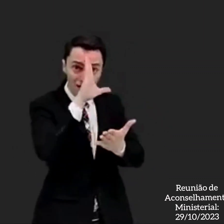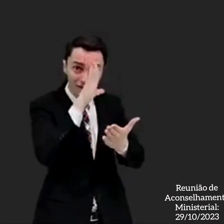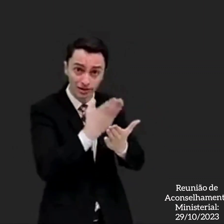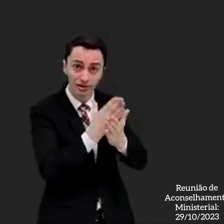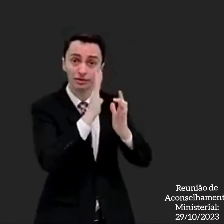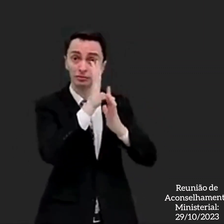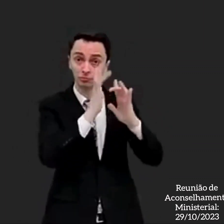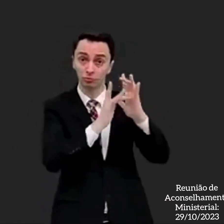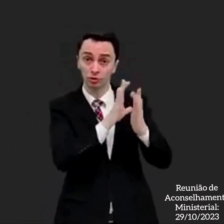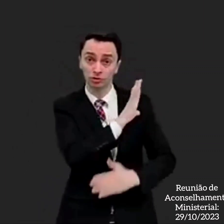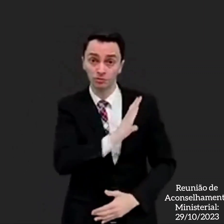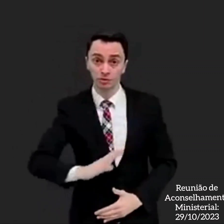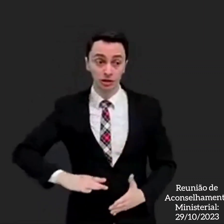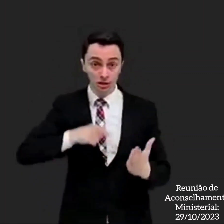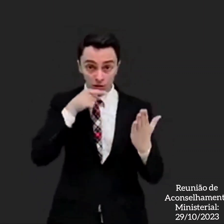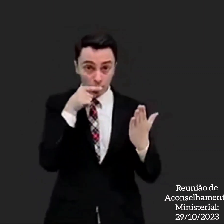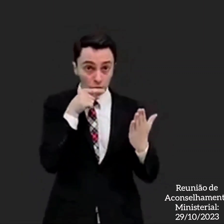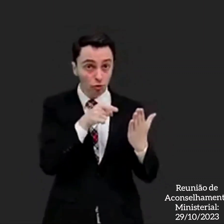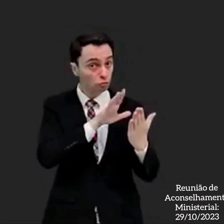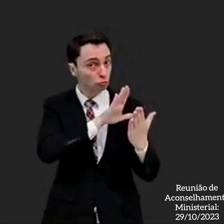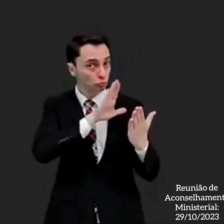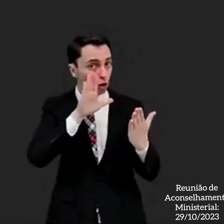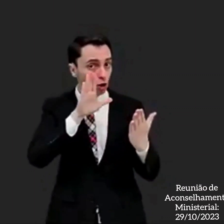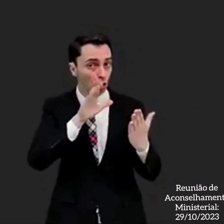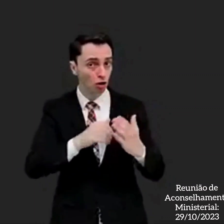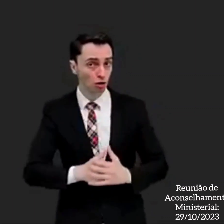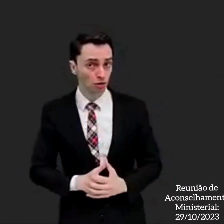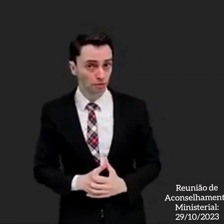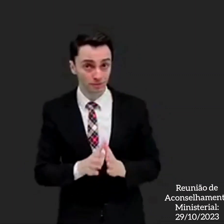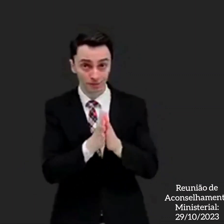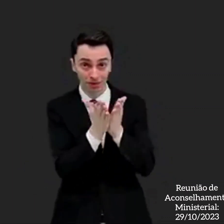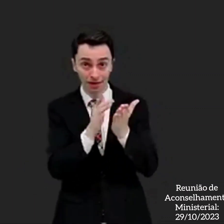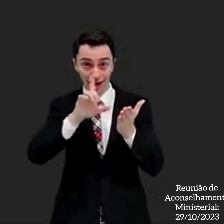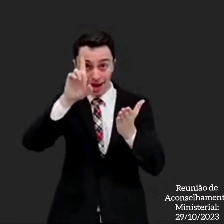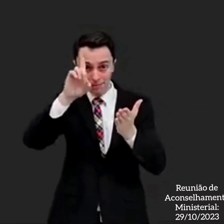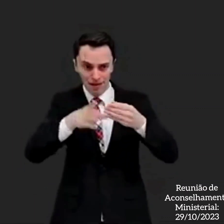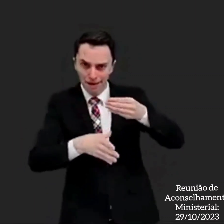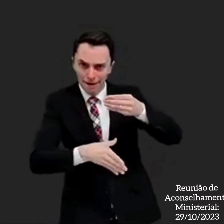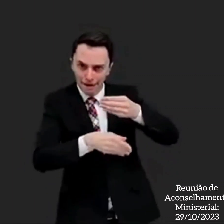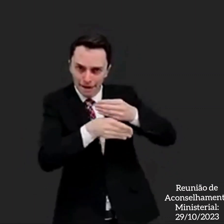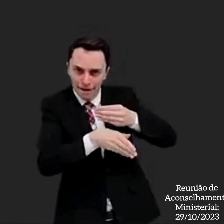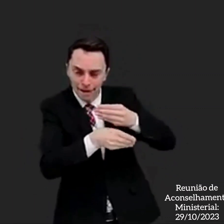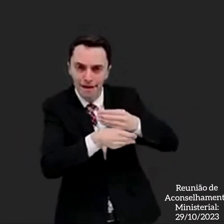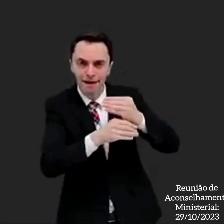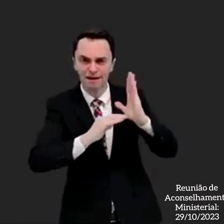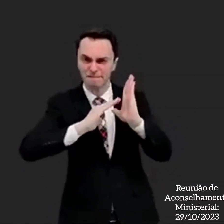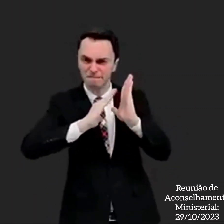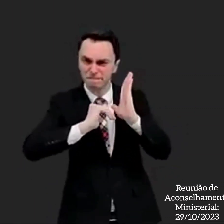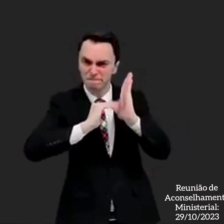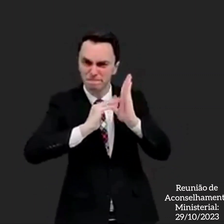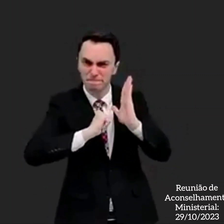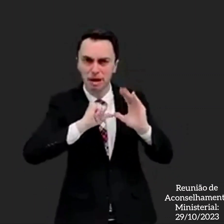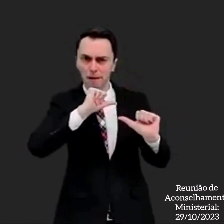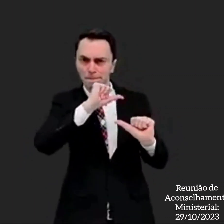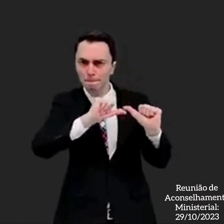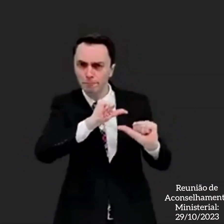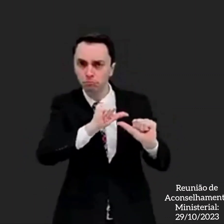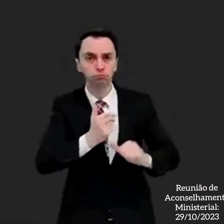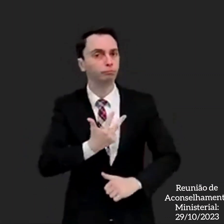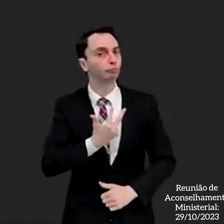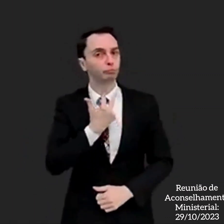Cristo. Cremos que nela nada se pode acrescentar, diminuir ou